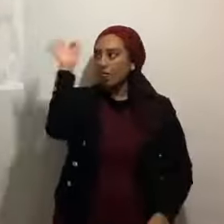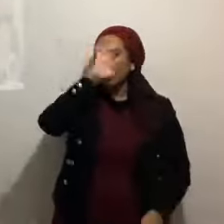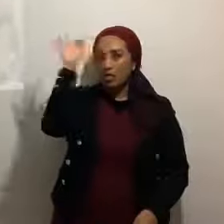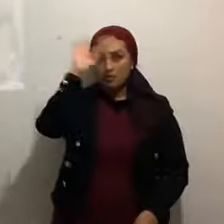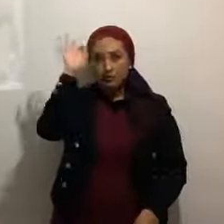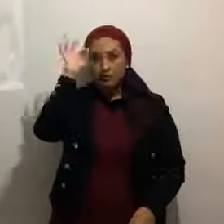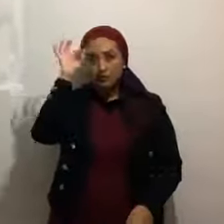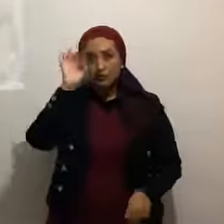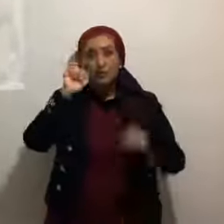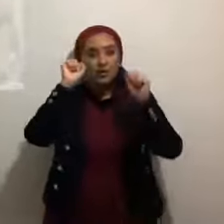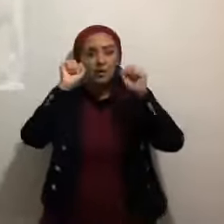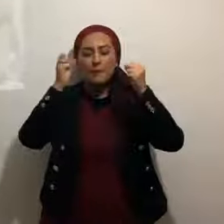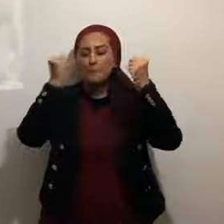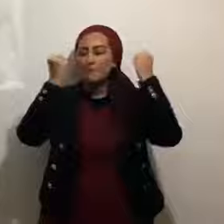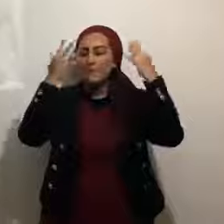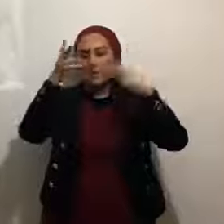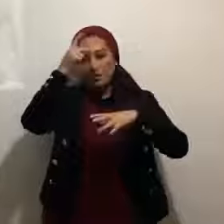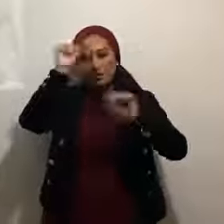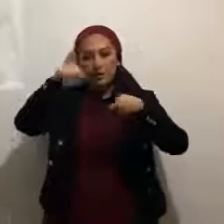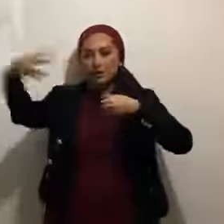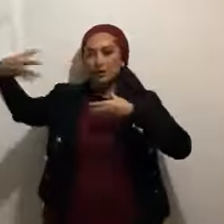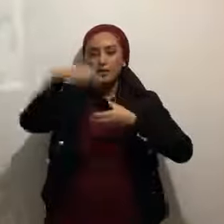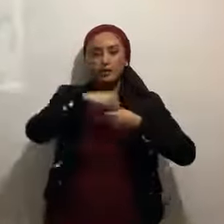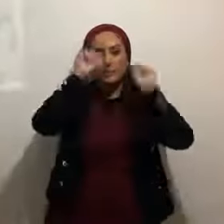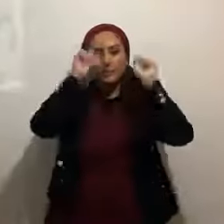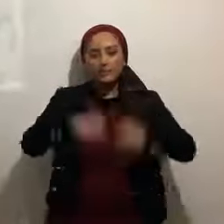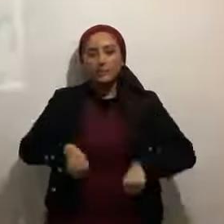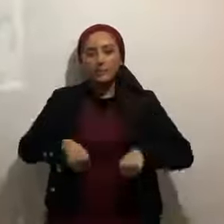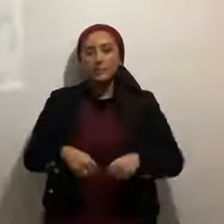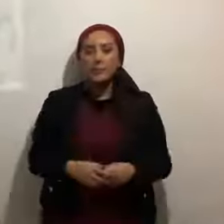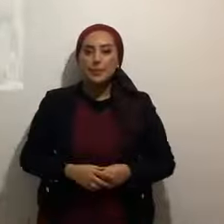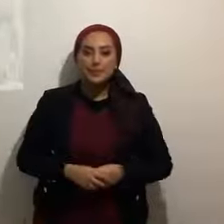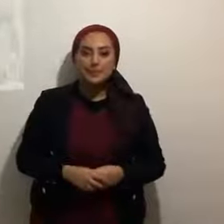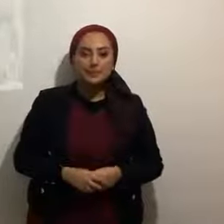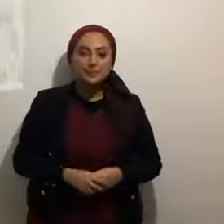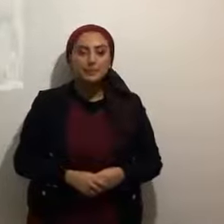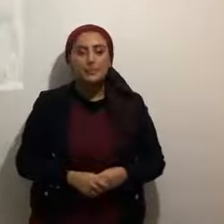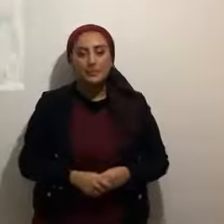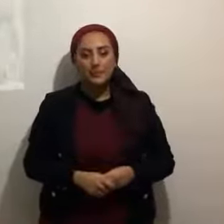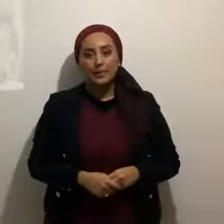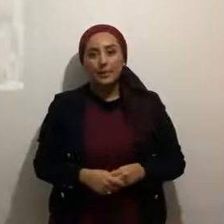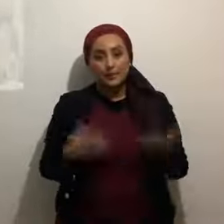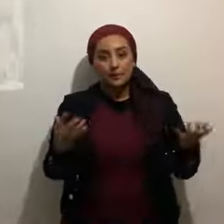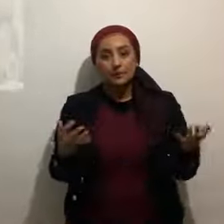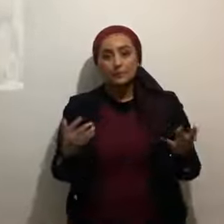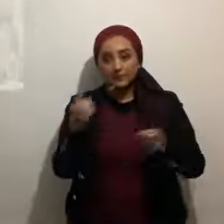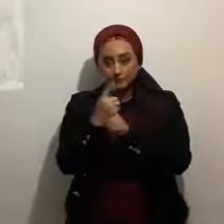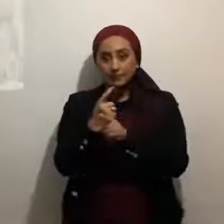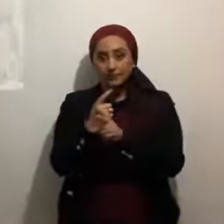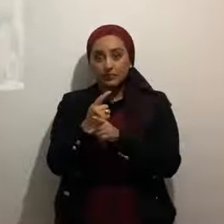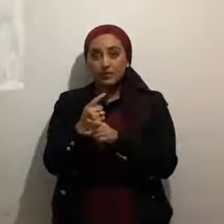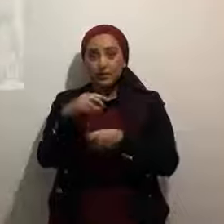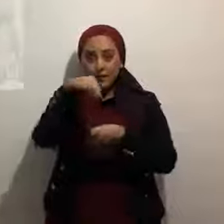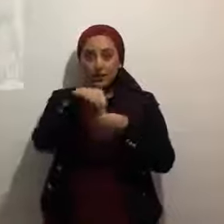pueden entrar miles y miles de demonios. O no había en una persona uno que se